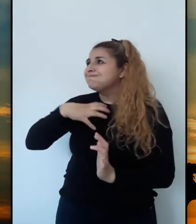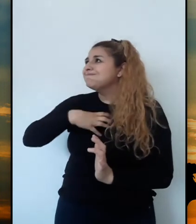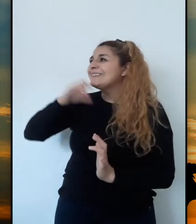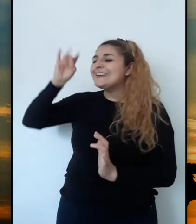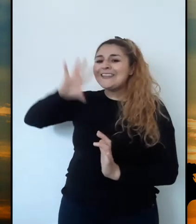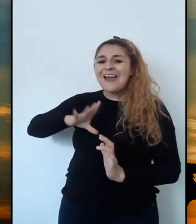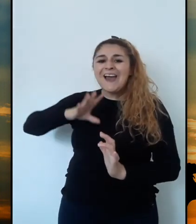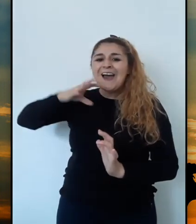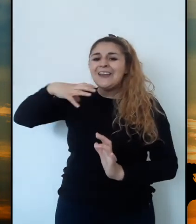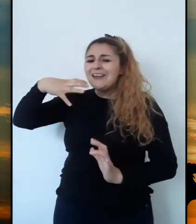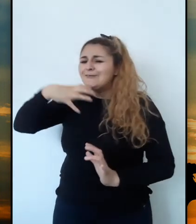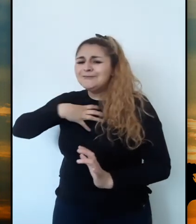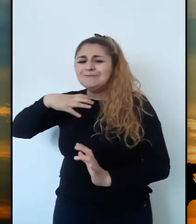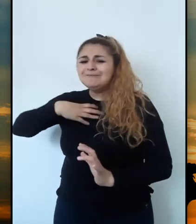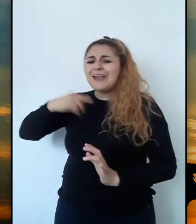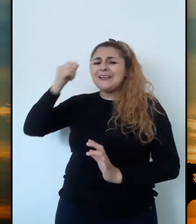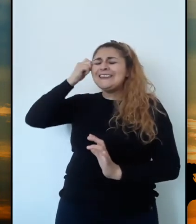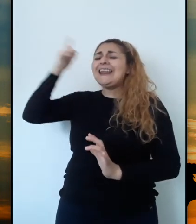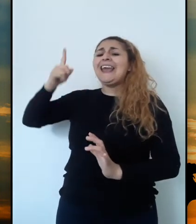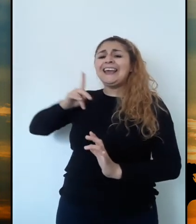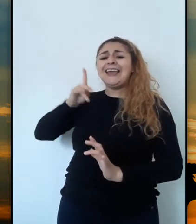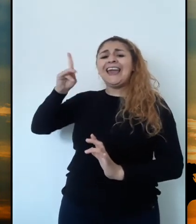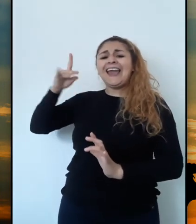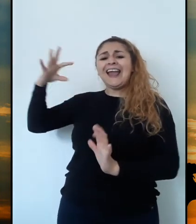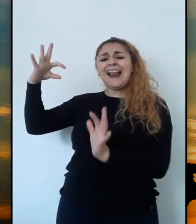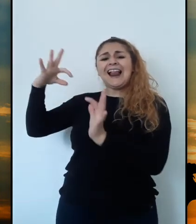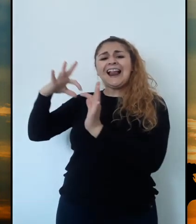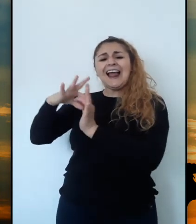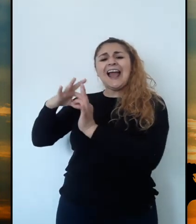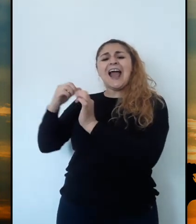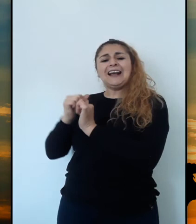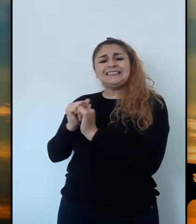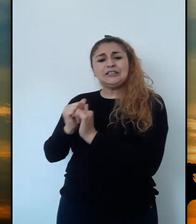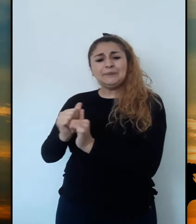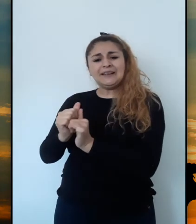Amén. Amén. On va prier. Oremos.